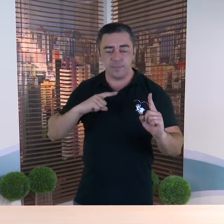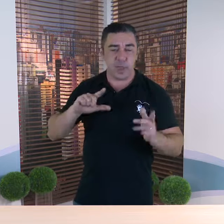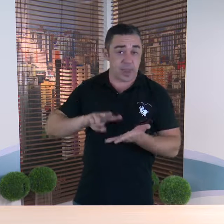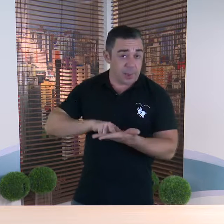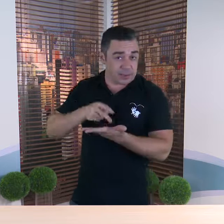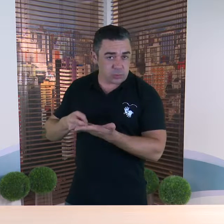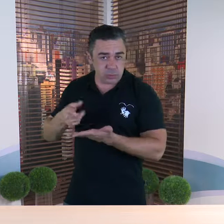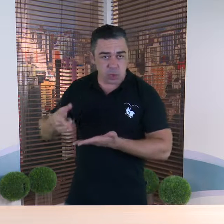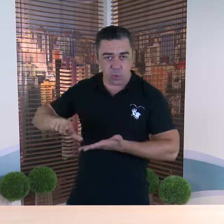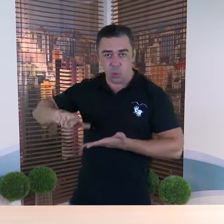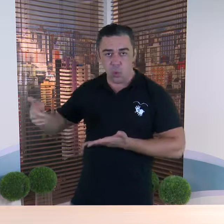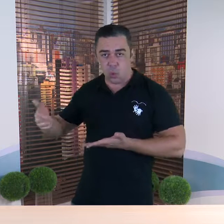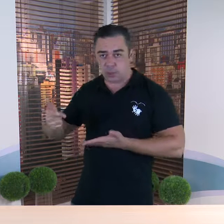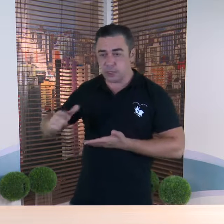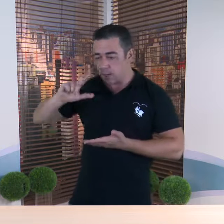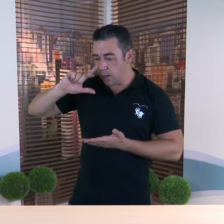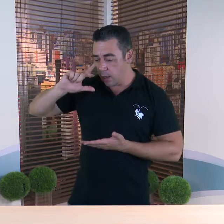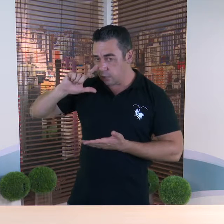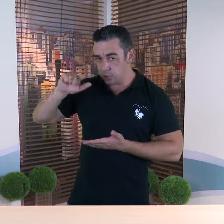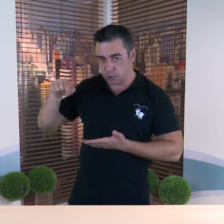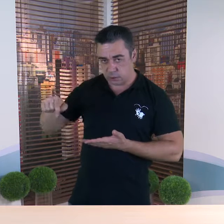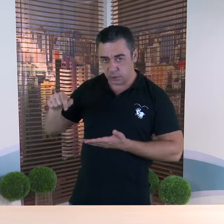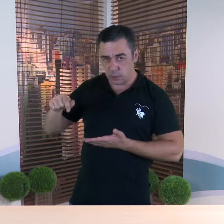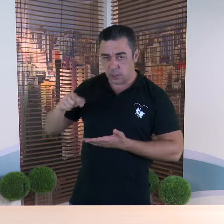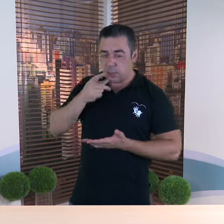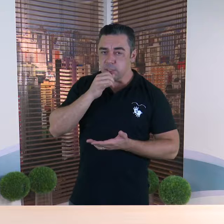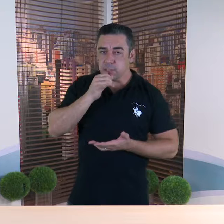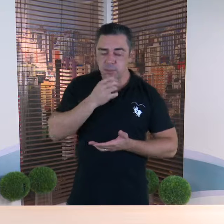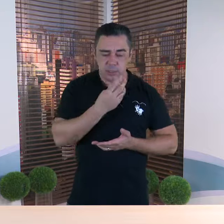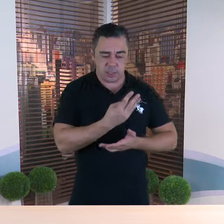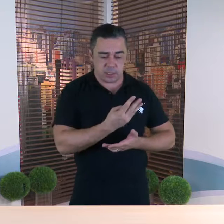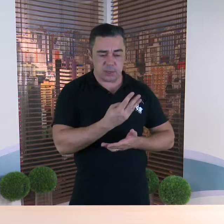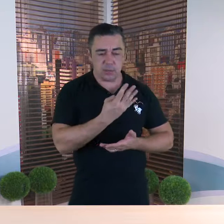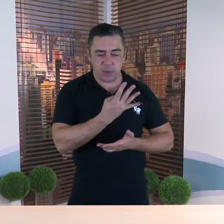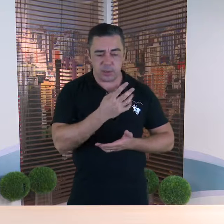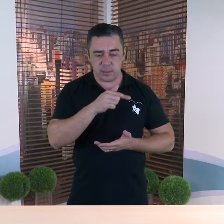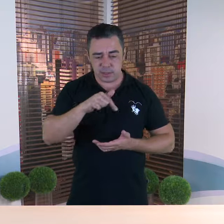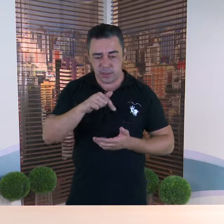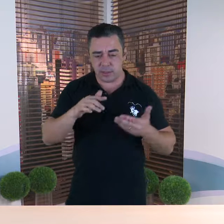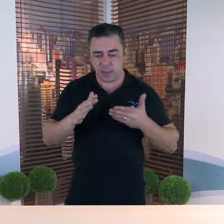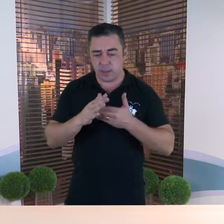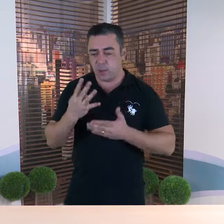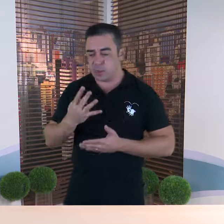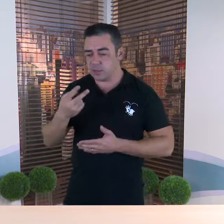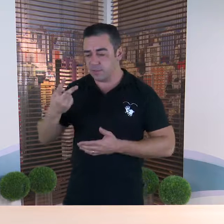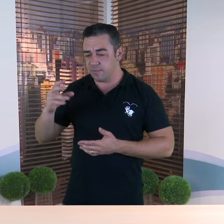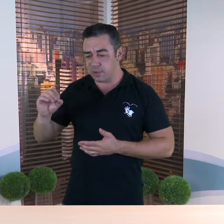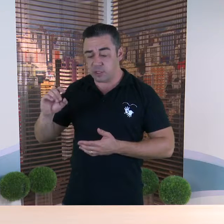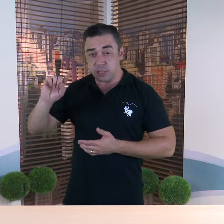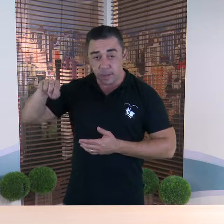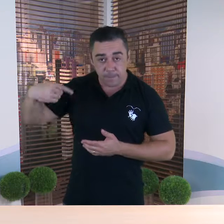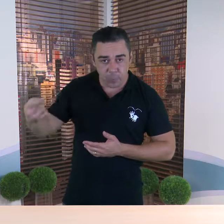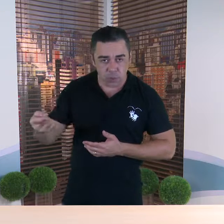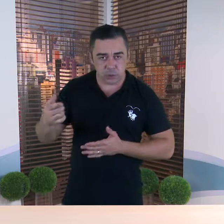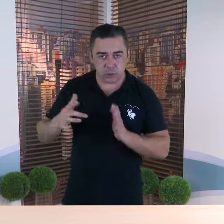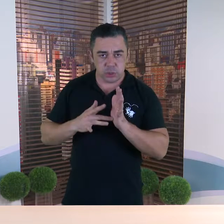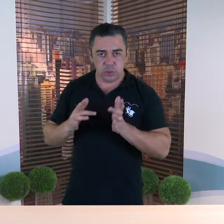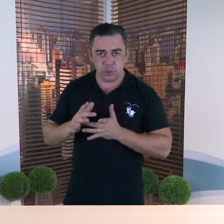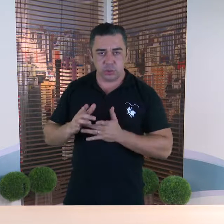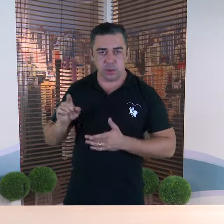a tradução da Bíblia feita para o latim por Jerônimo em 347 a 420 depois de Cristo.